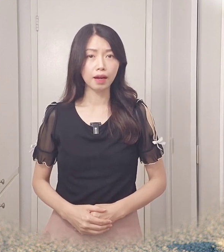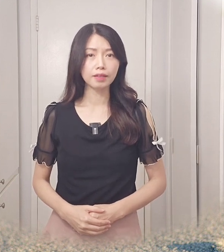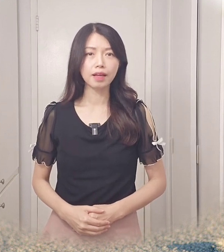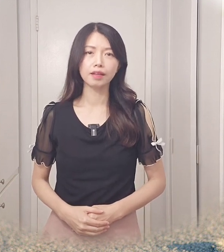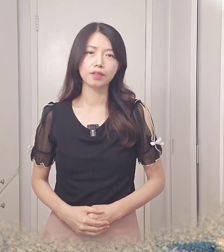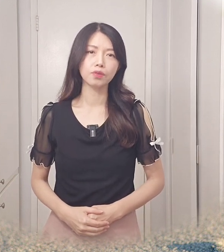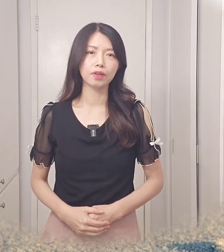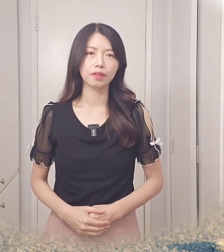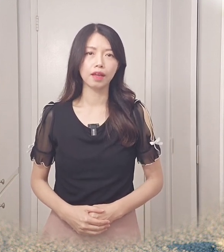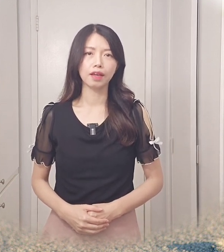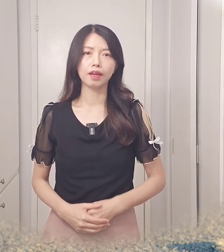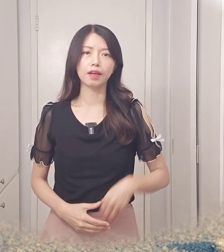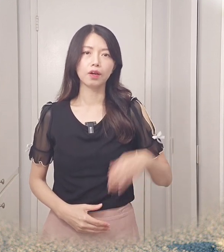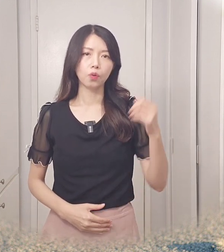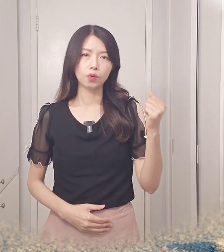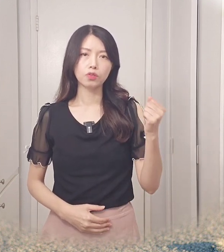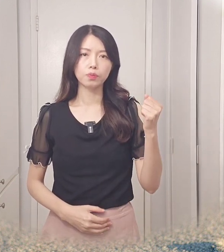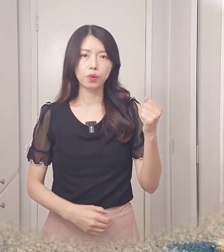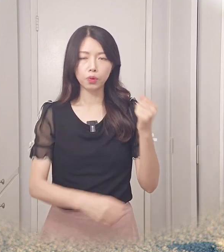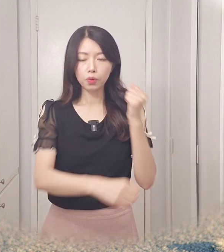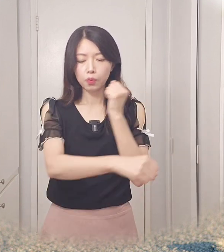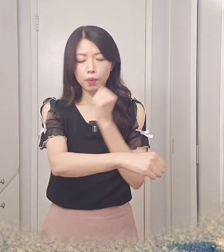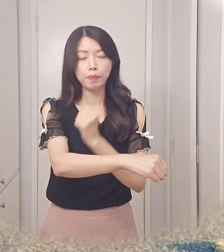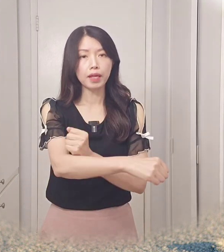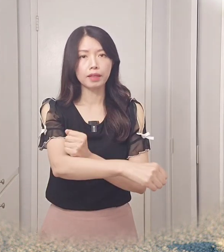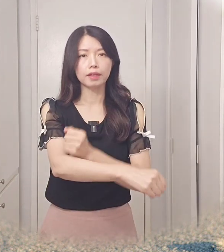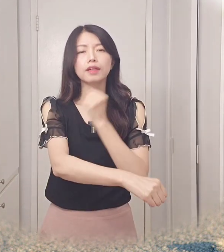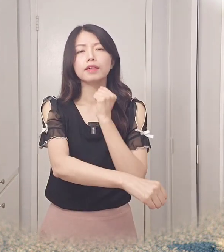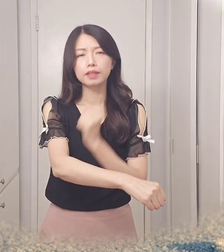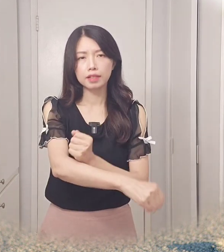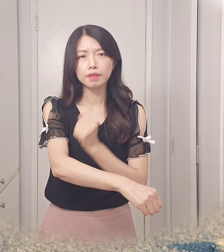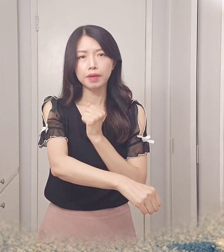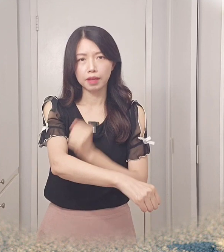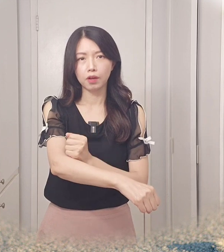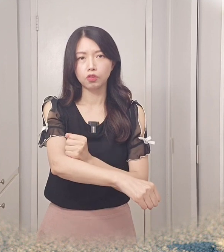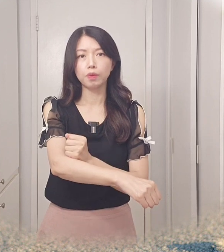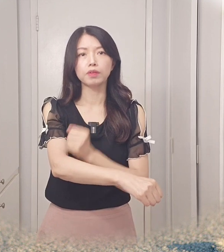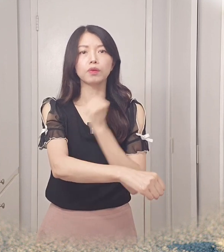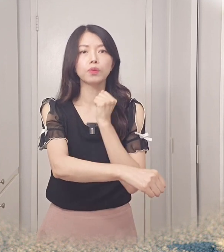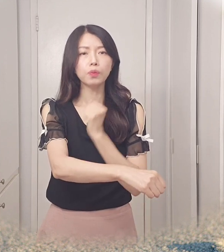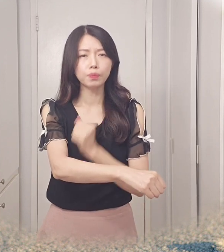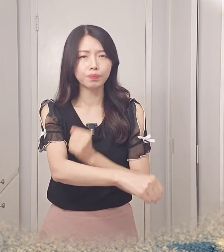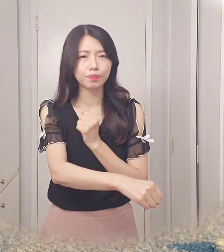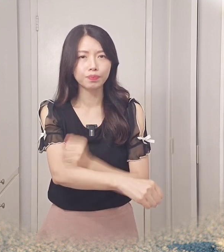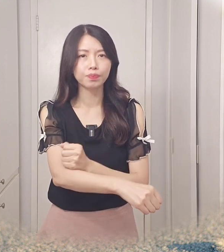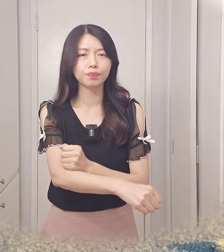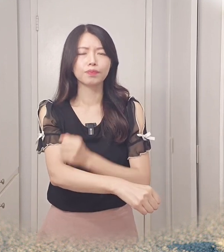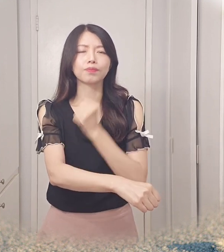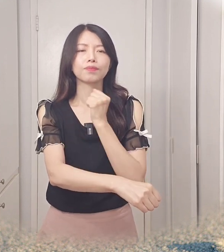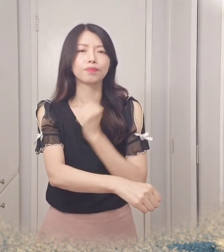마지막에 항상 하는 수어인데 오른 주먹으로 왼팔의 등을 치시면 돼요. 2번 정도.